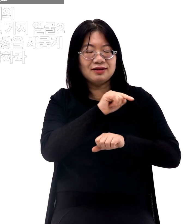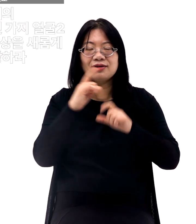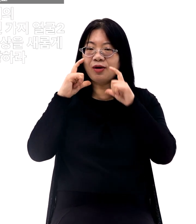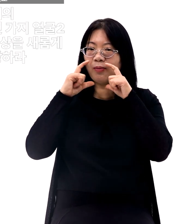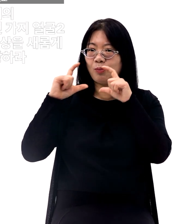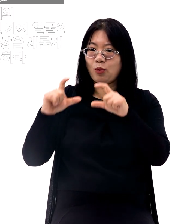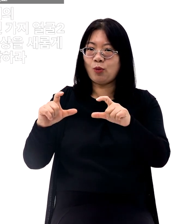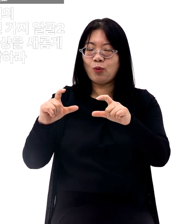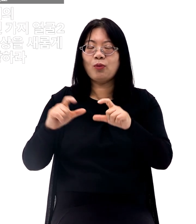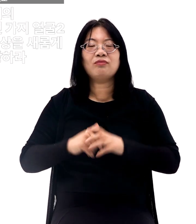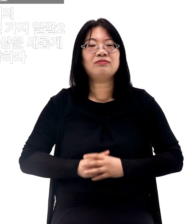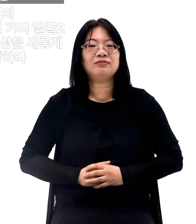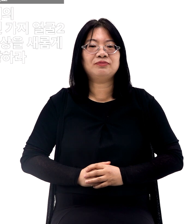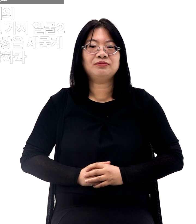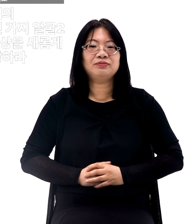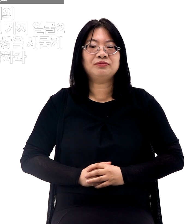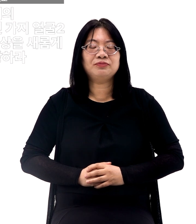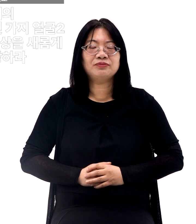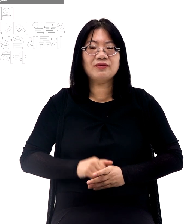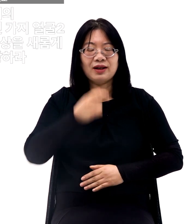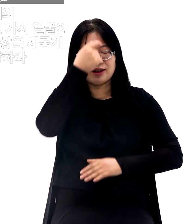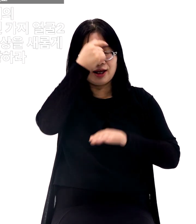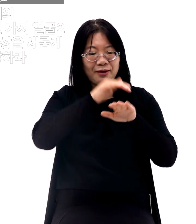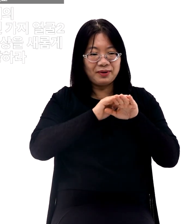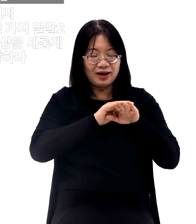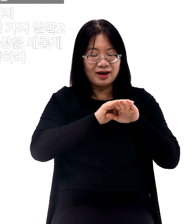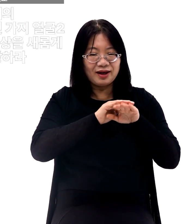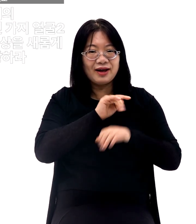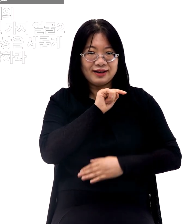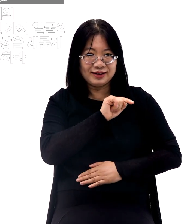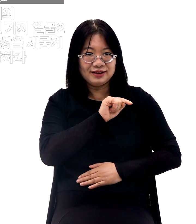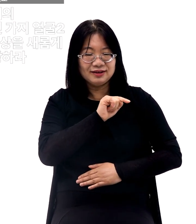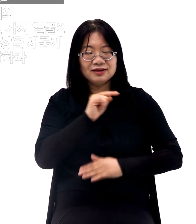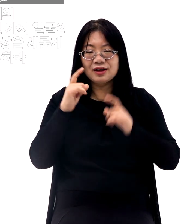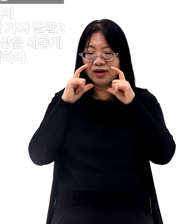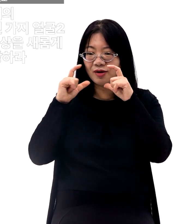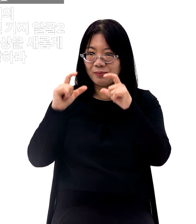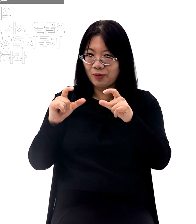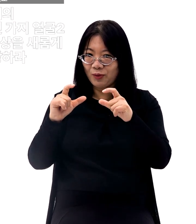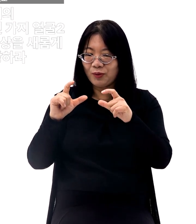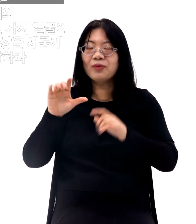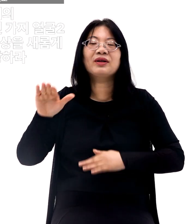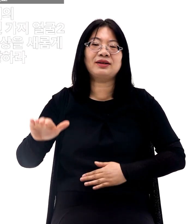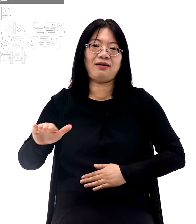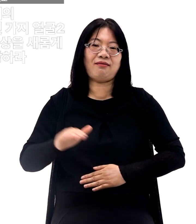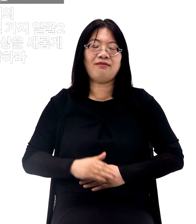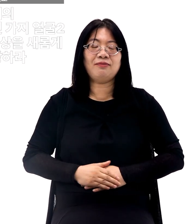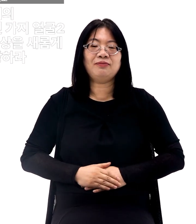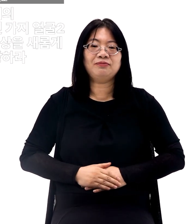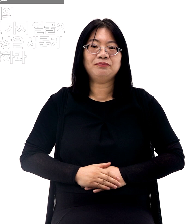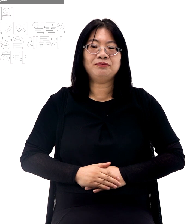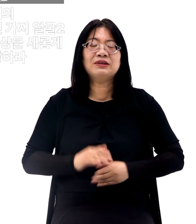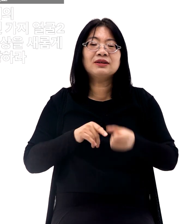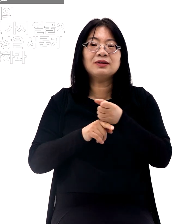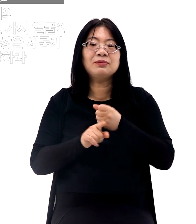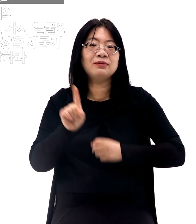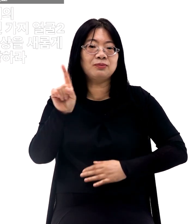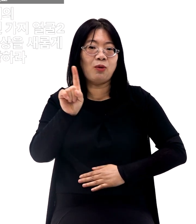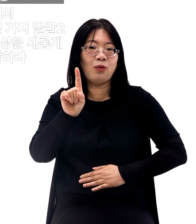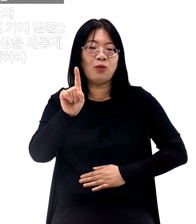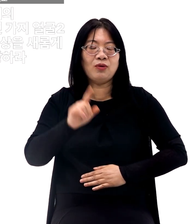선포이다. 예배는 선포입니다. 이런 의미죠. 우선